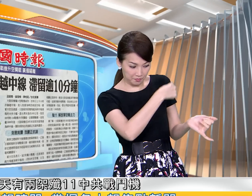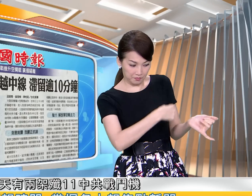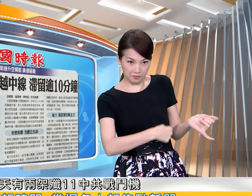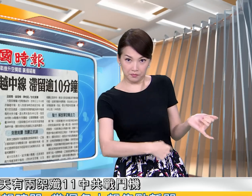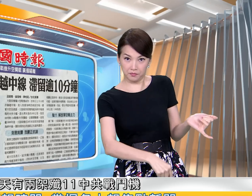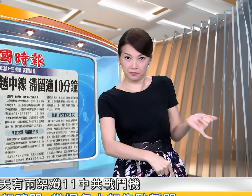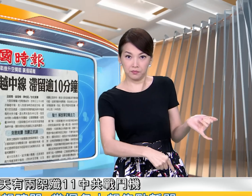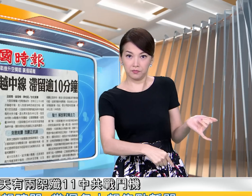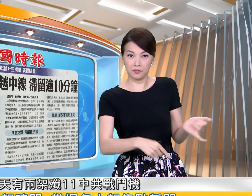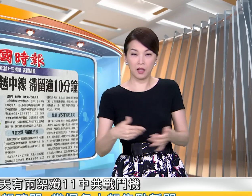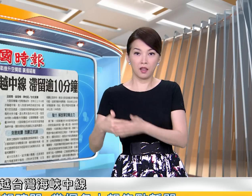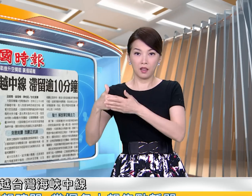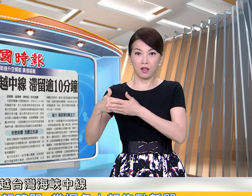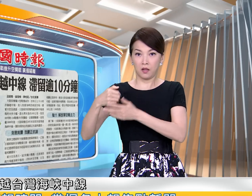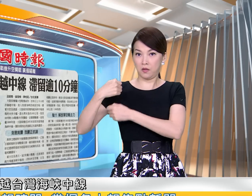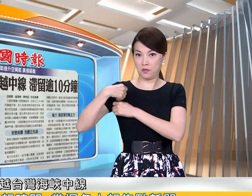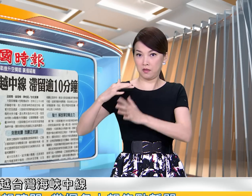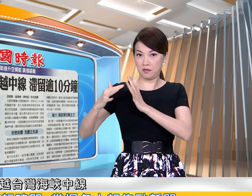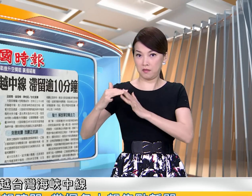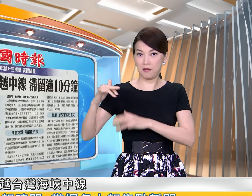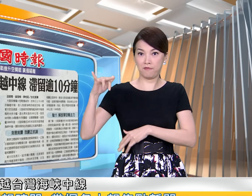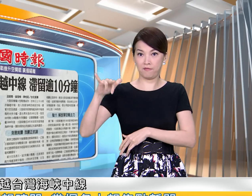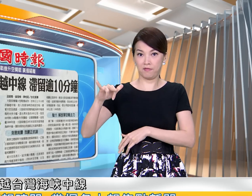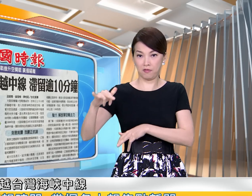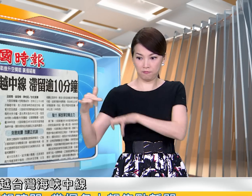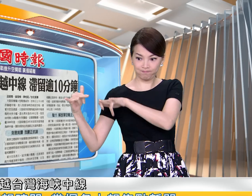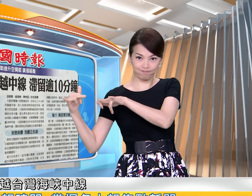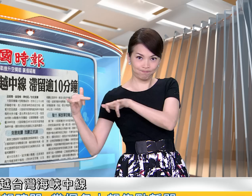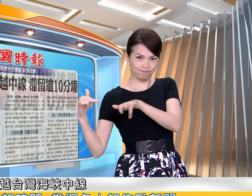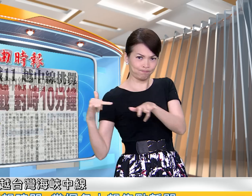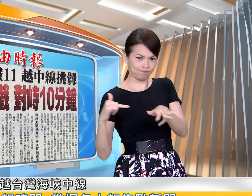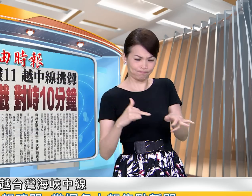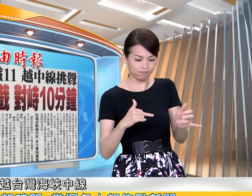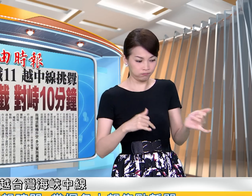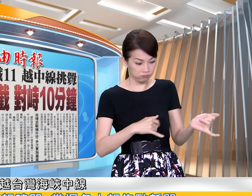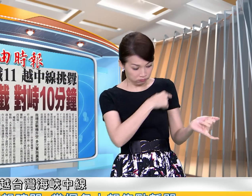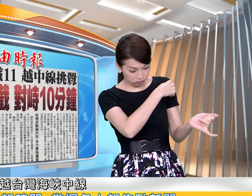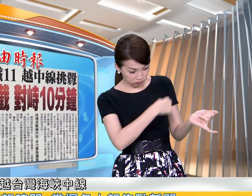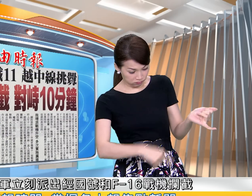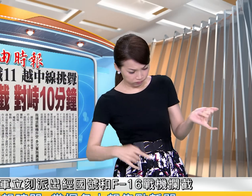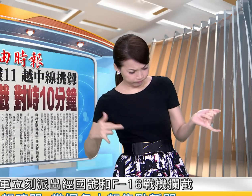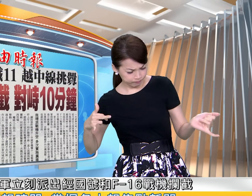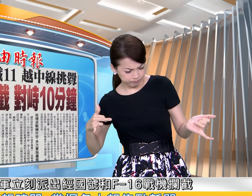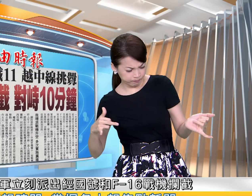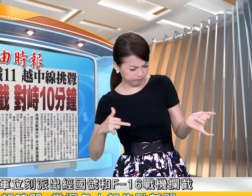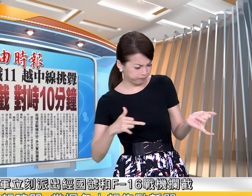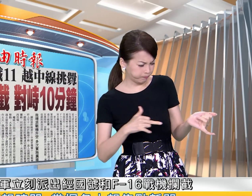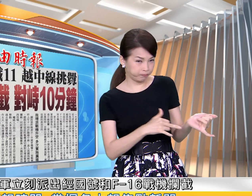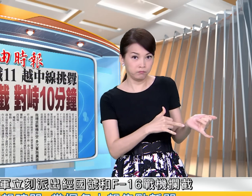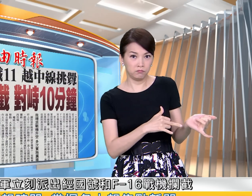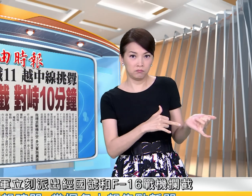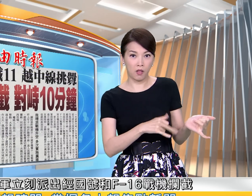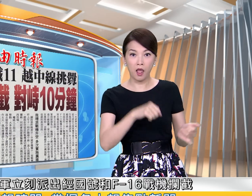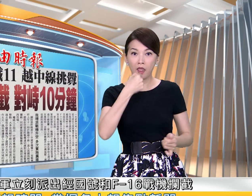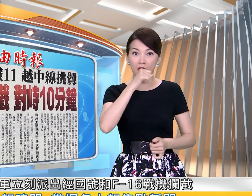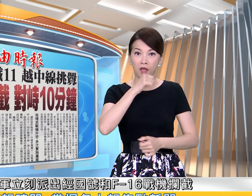机飞越了台湾海峡中线，而国军是立刻就派出了金国号